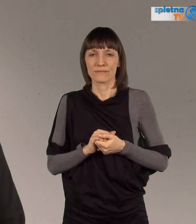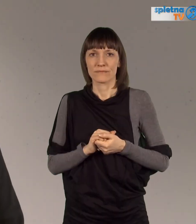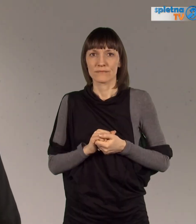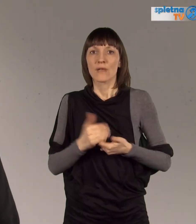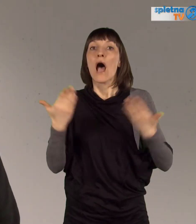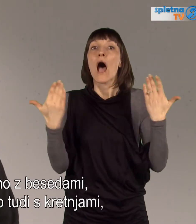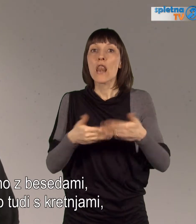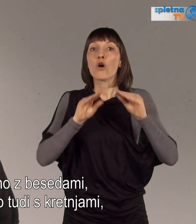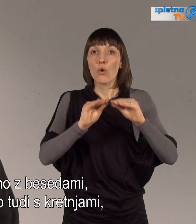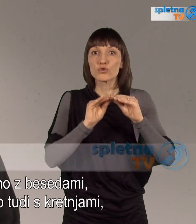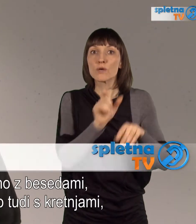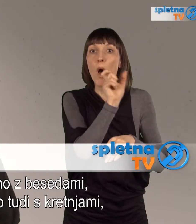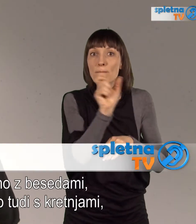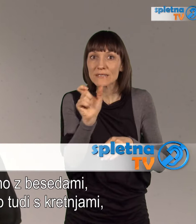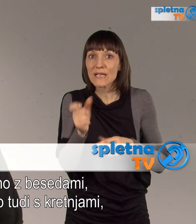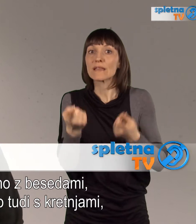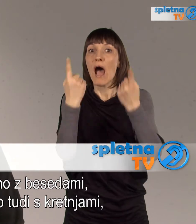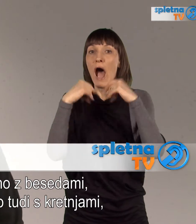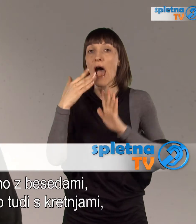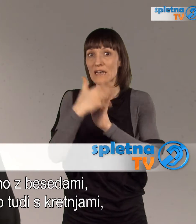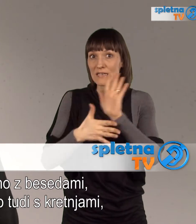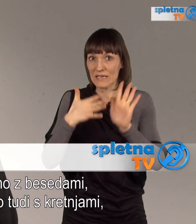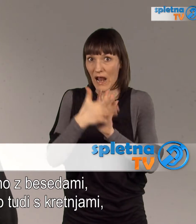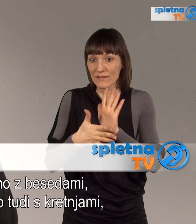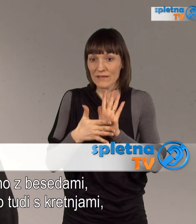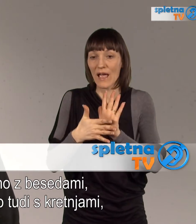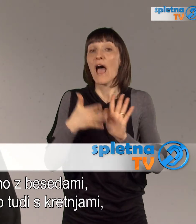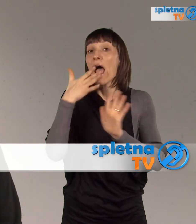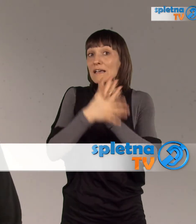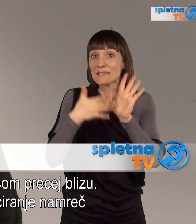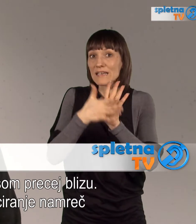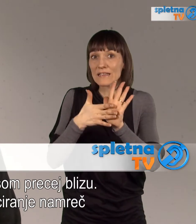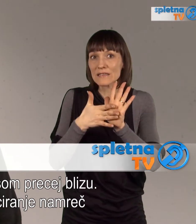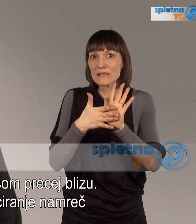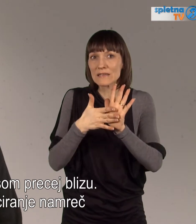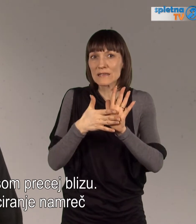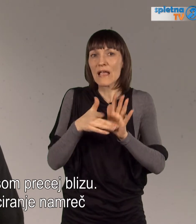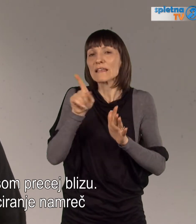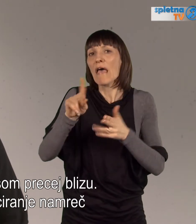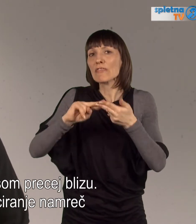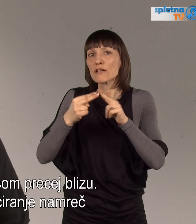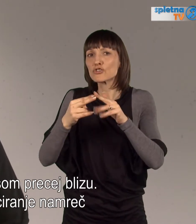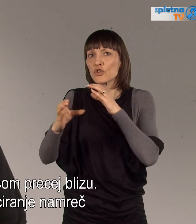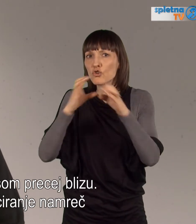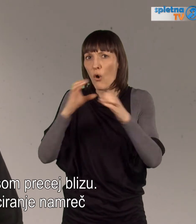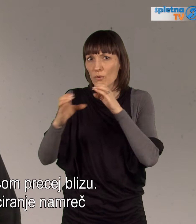Pse seveda lahko učimo z besedami, lahko jih učimo tudi s kretnjami, ker so kretnje psom precej blizu, namreč njihov način komuniciranja